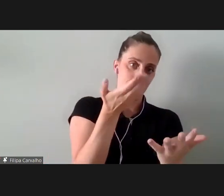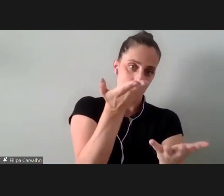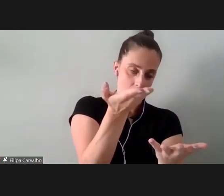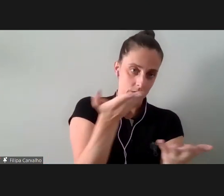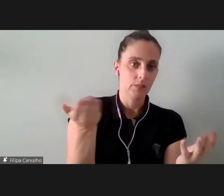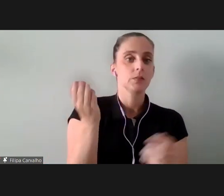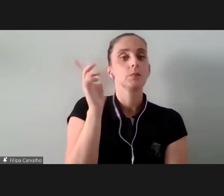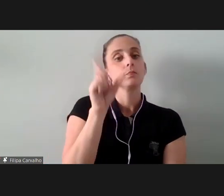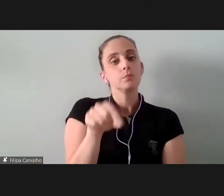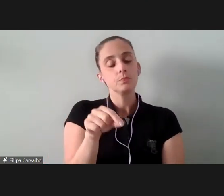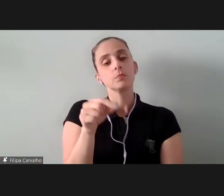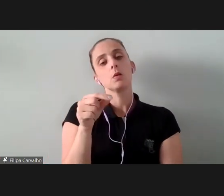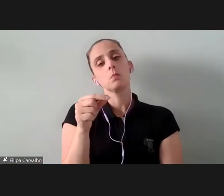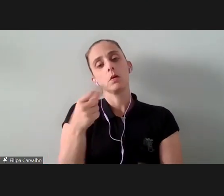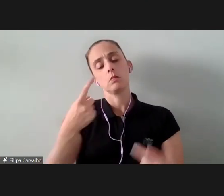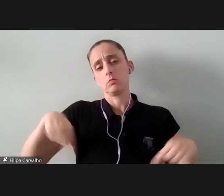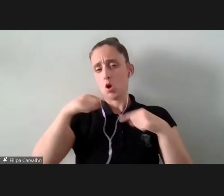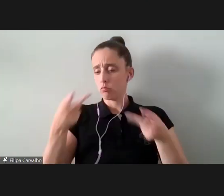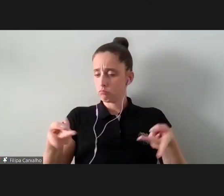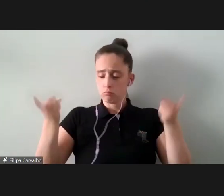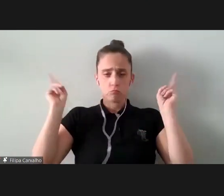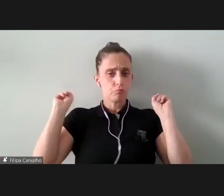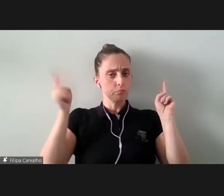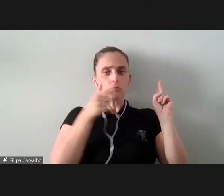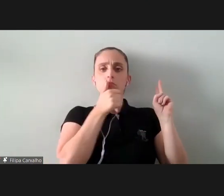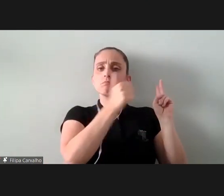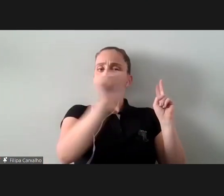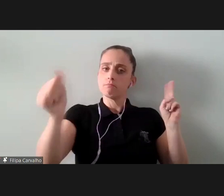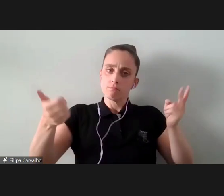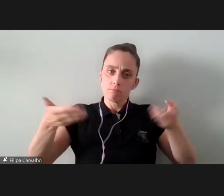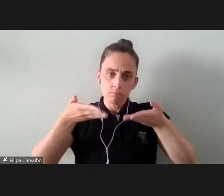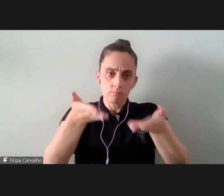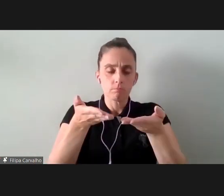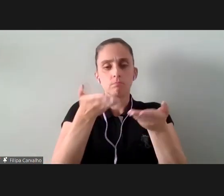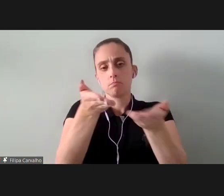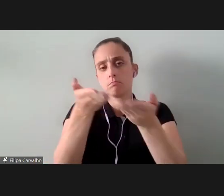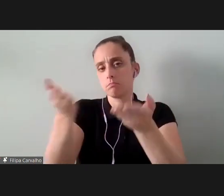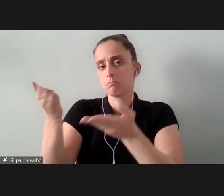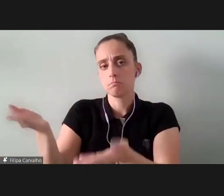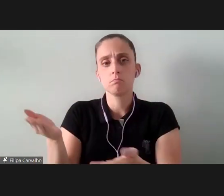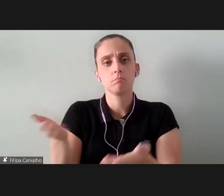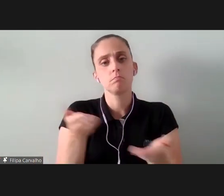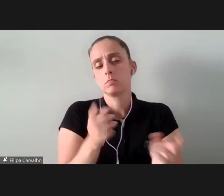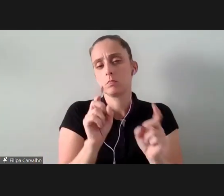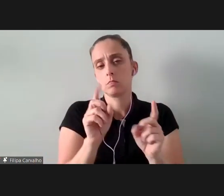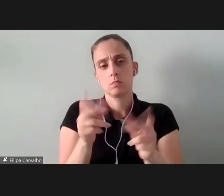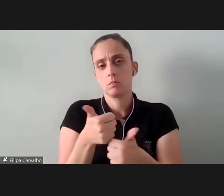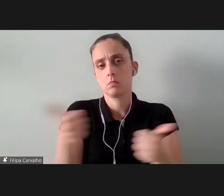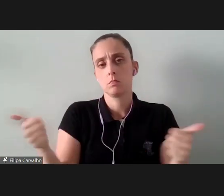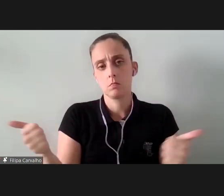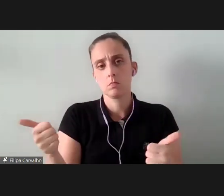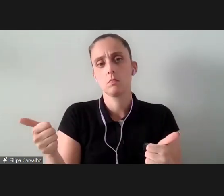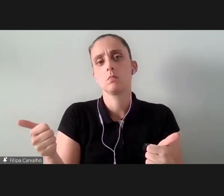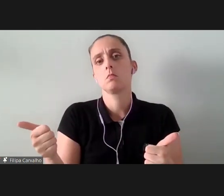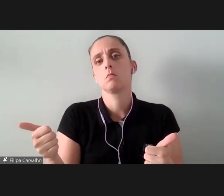queria deixar de nos pôr à vossa disposição na medida que entendam útil, adequado e ajustado. Nós,